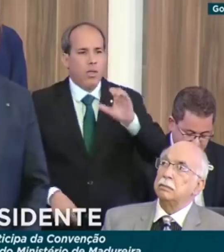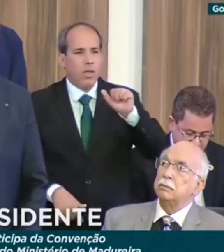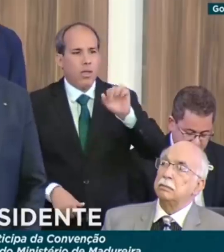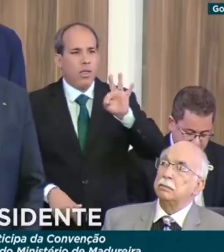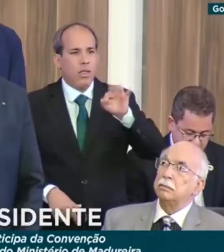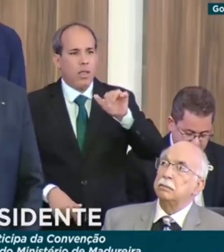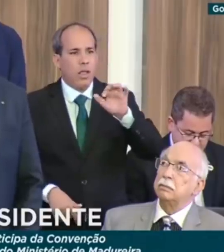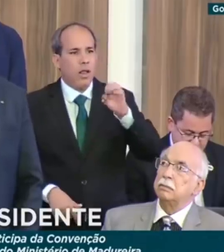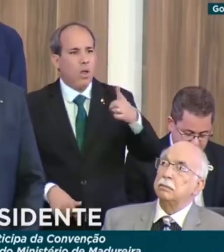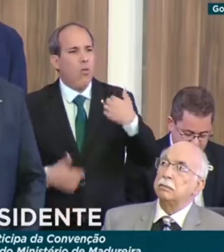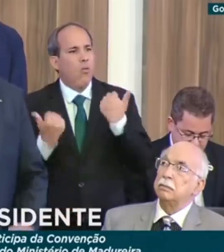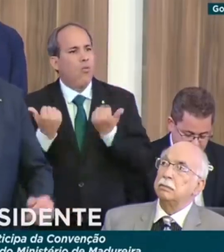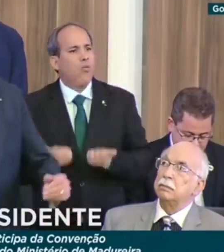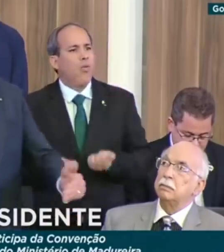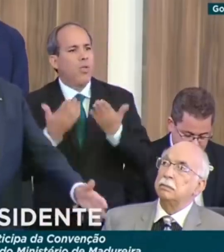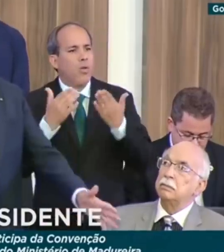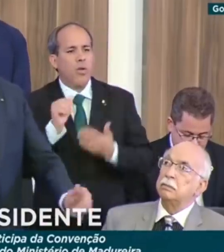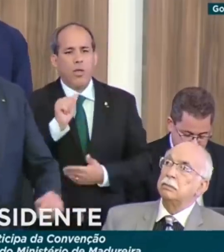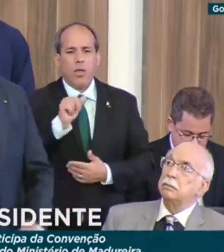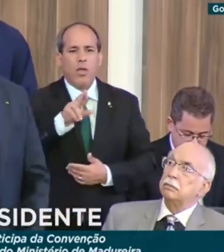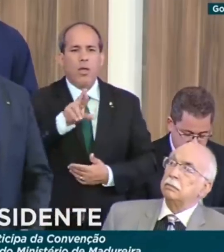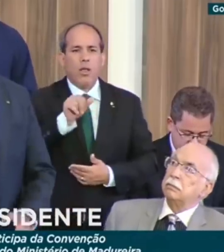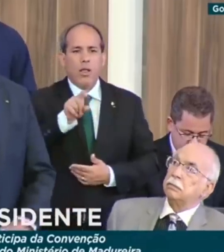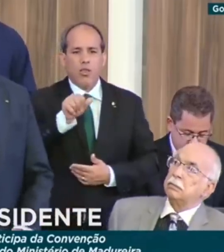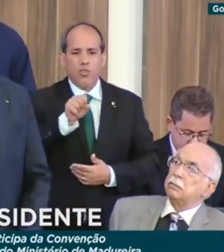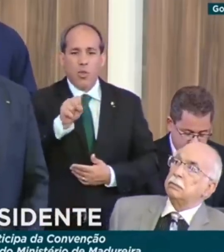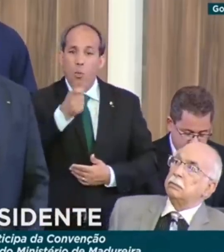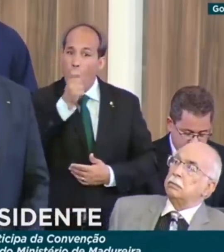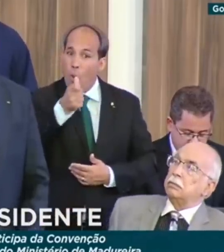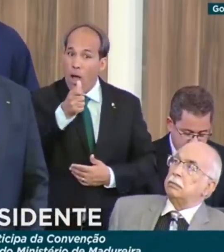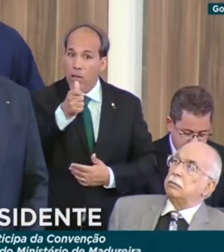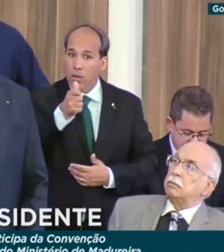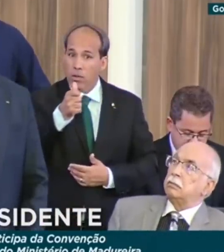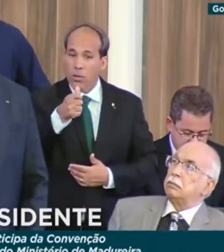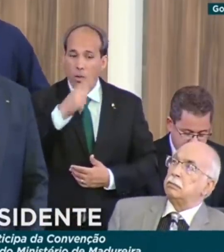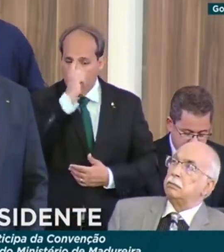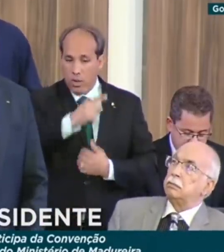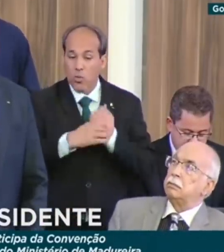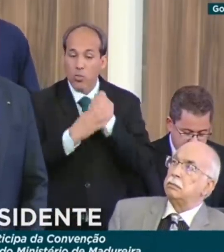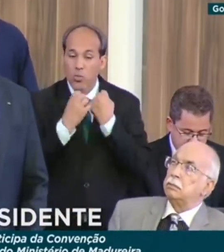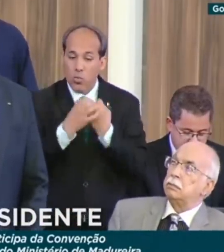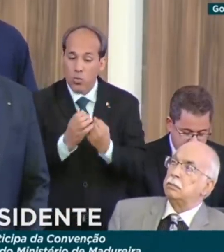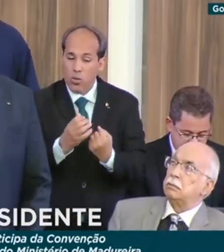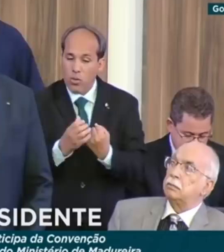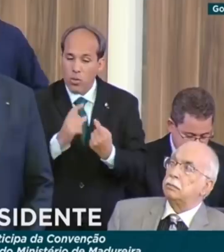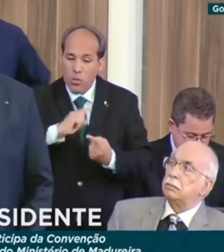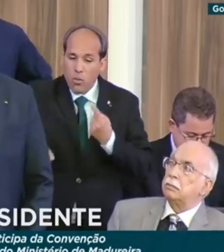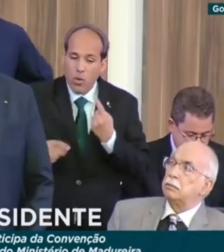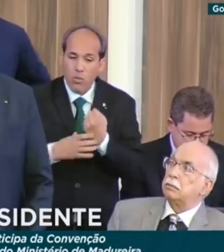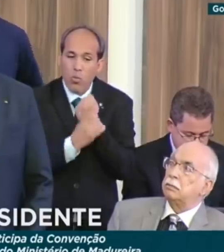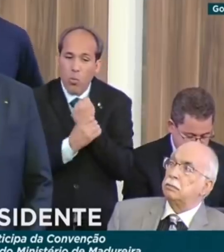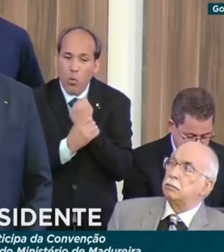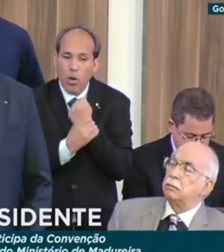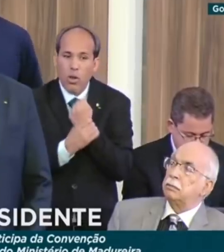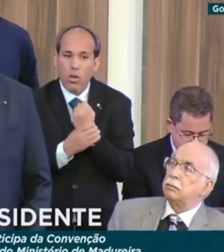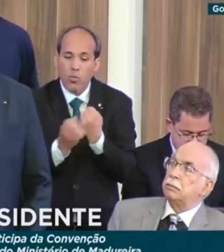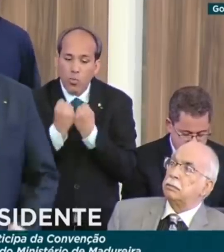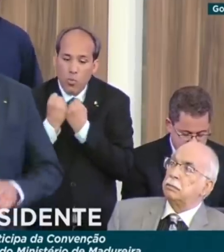entregue, Araxá estava na iminência, segurei. 6 Lagos no